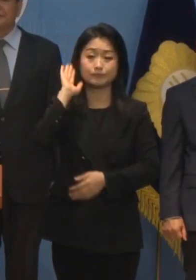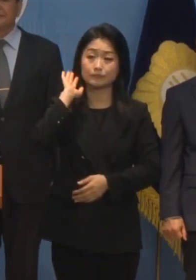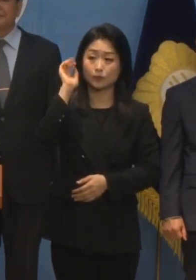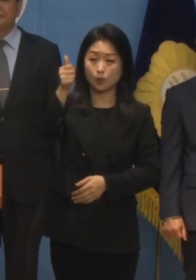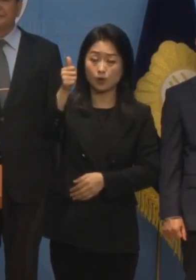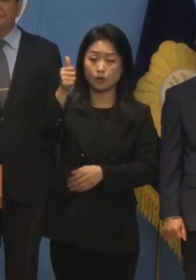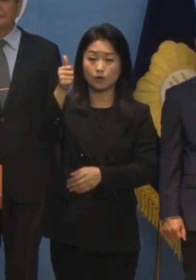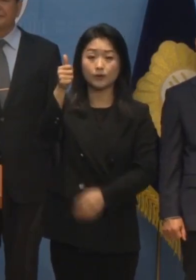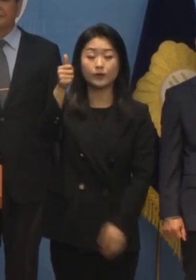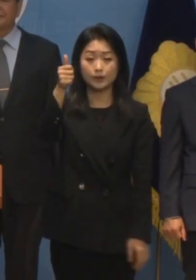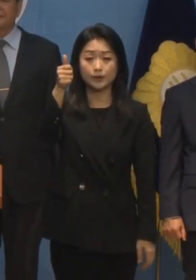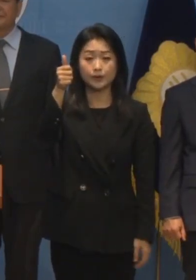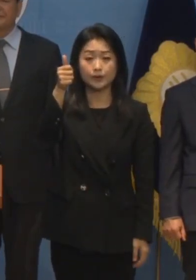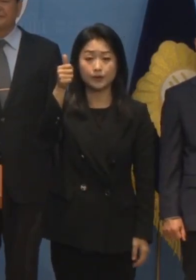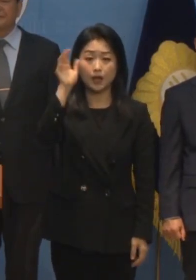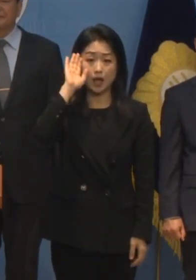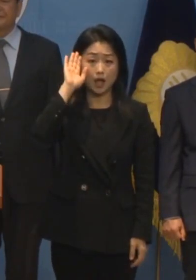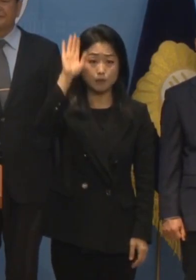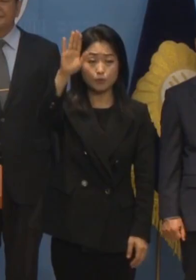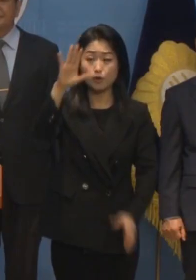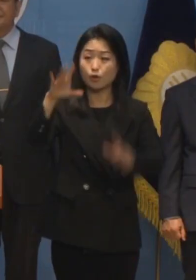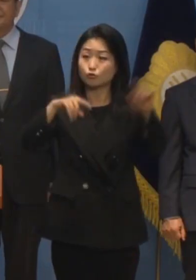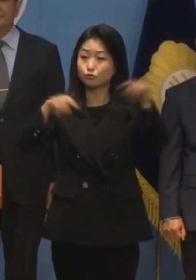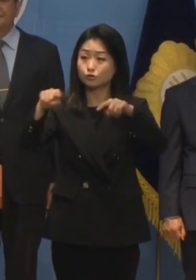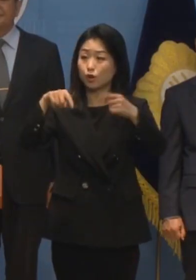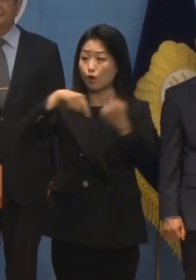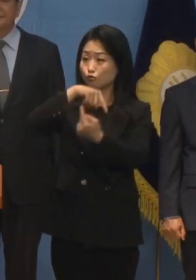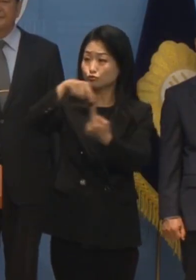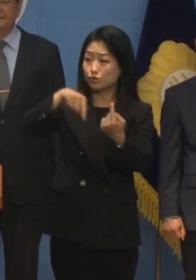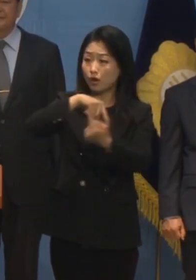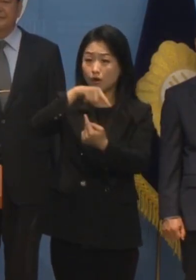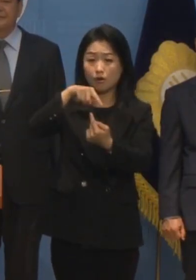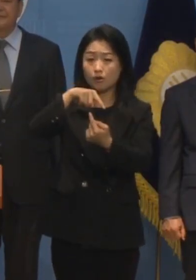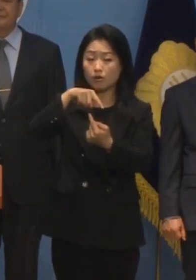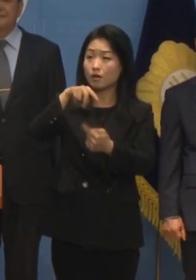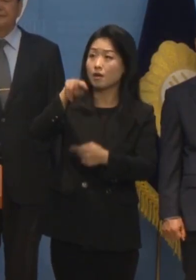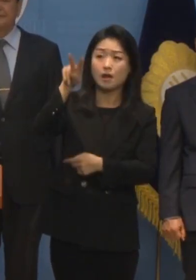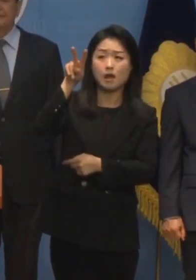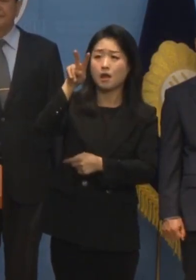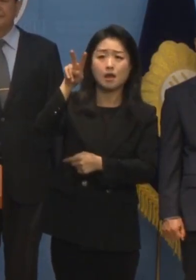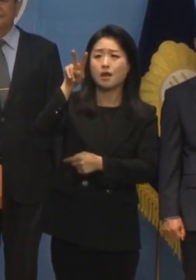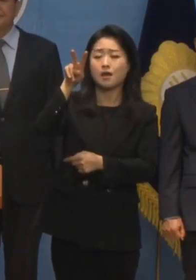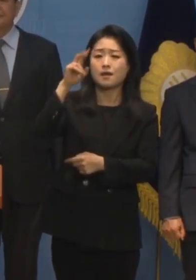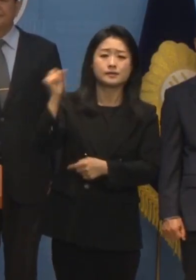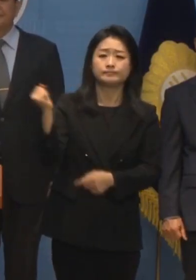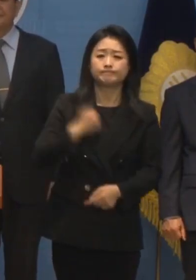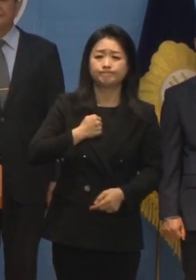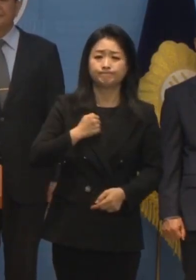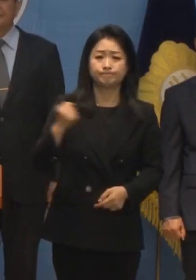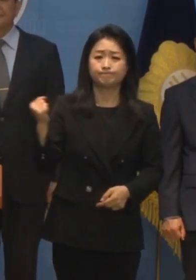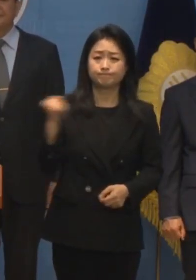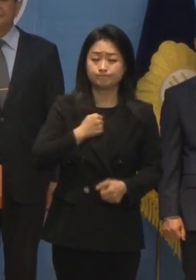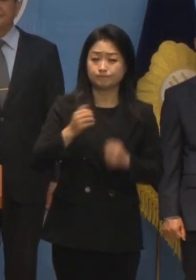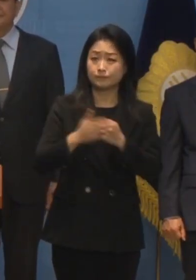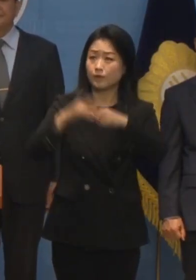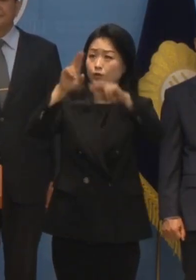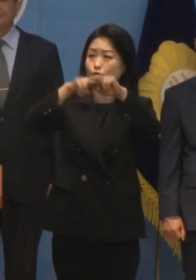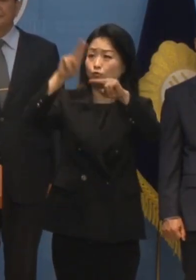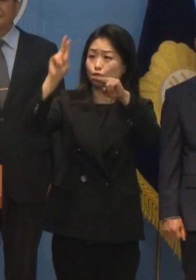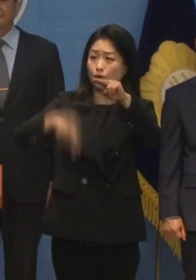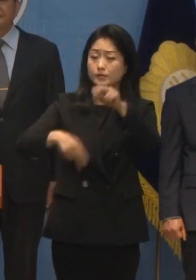윤석열 대통령의 앞으로의 국정 운영을 더 이상 지켜볼 수 없기 때문에 즉각